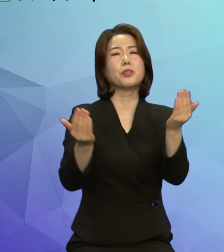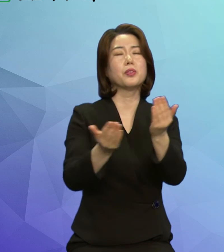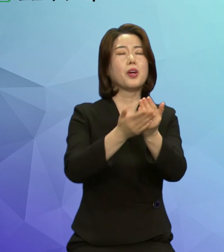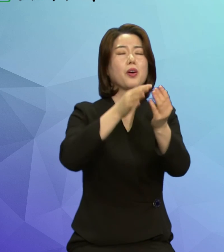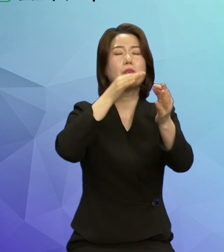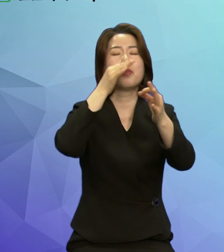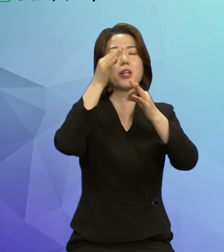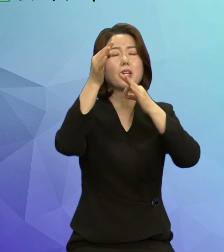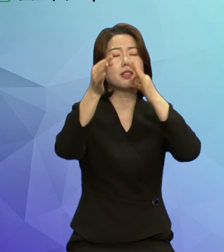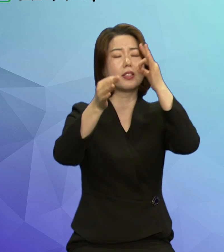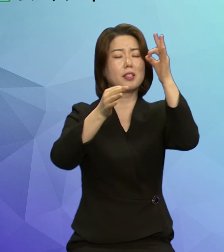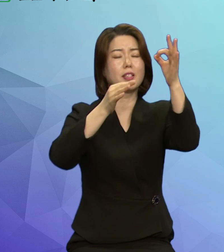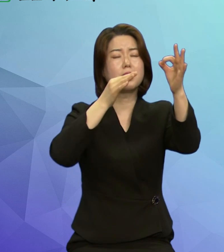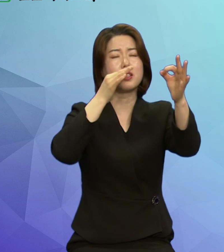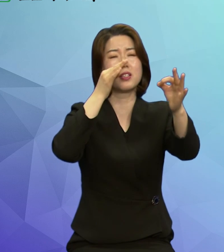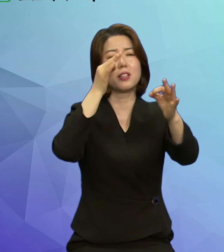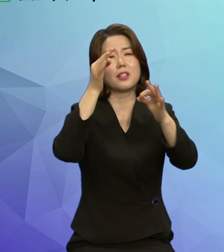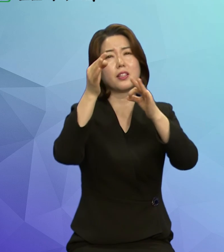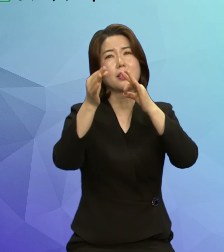모두